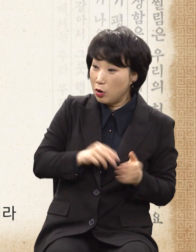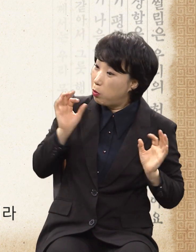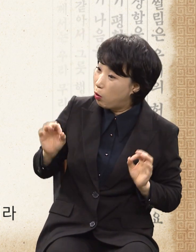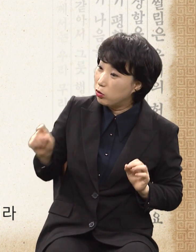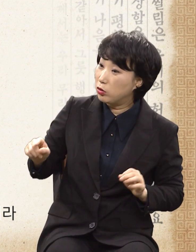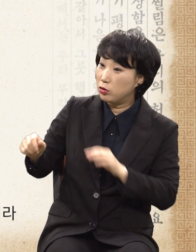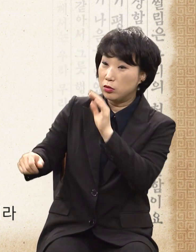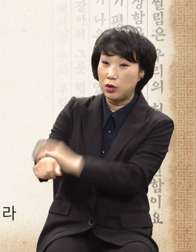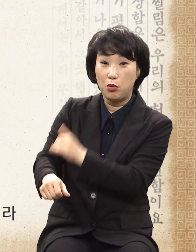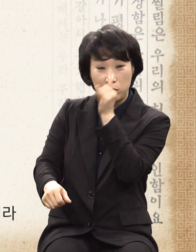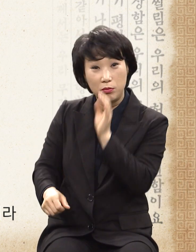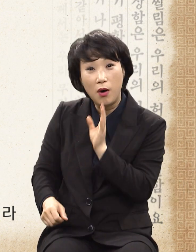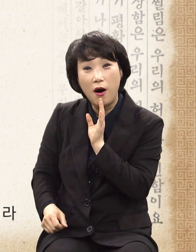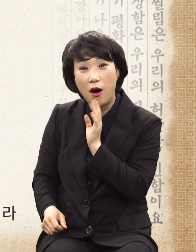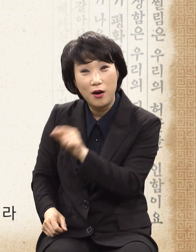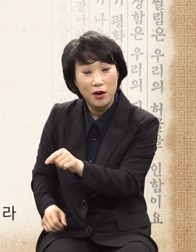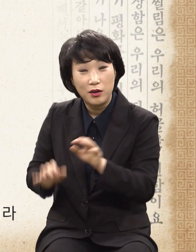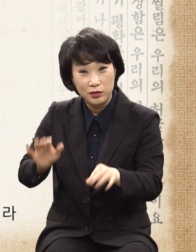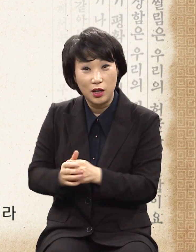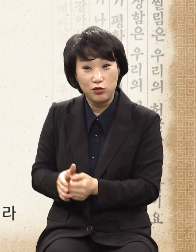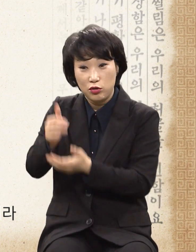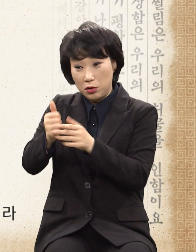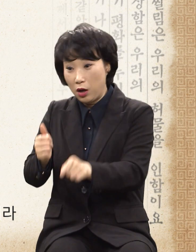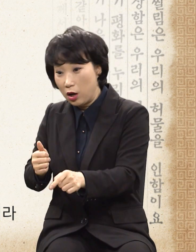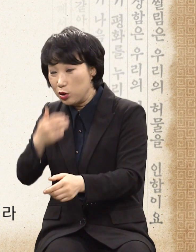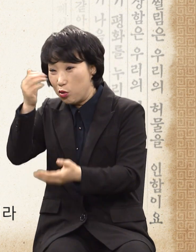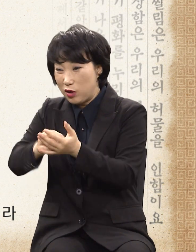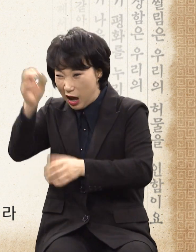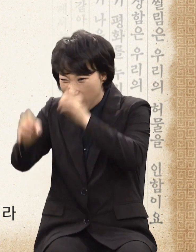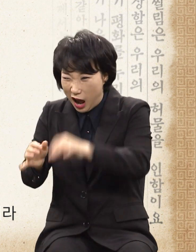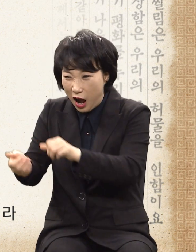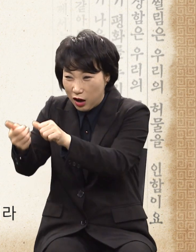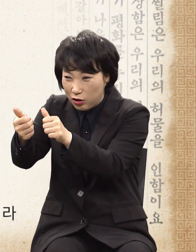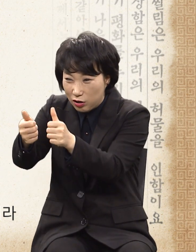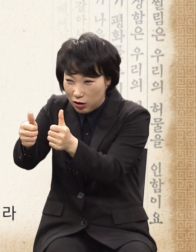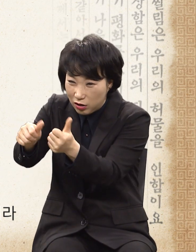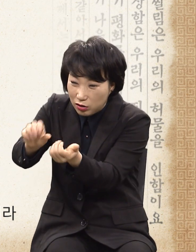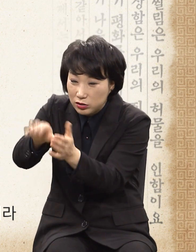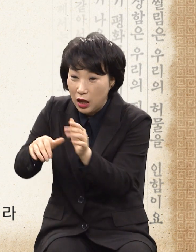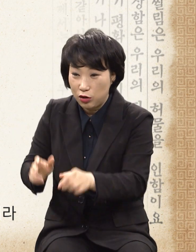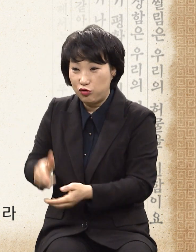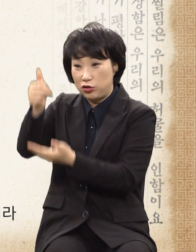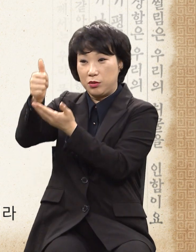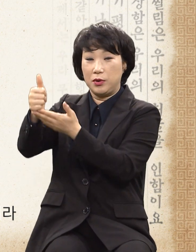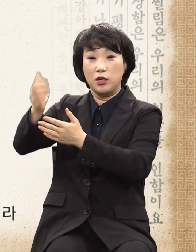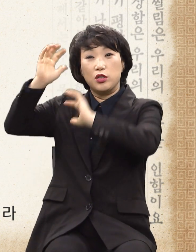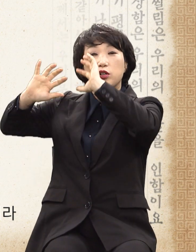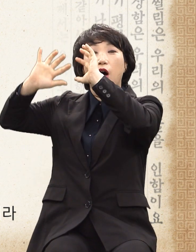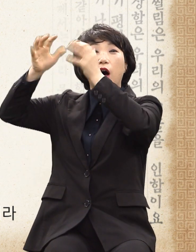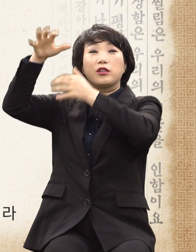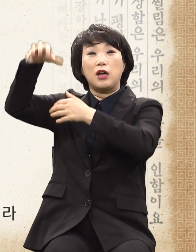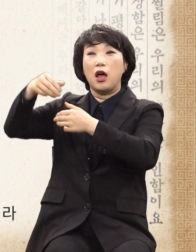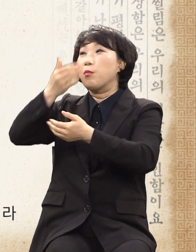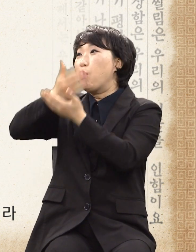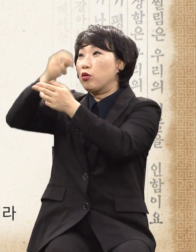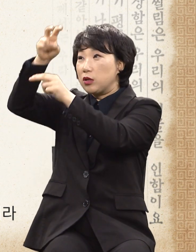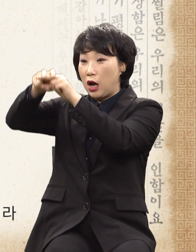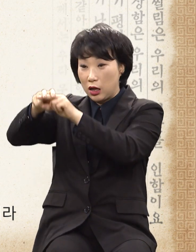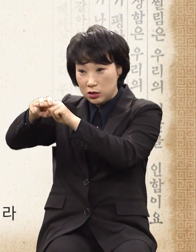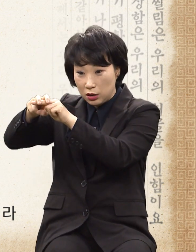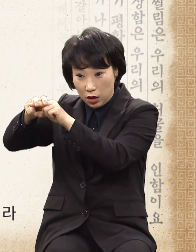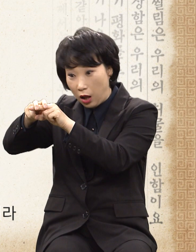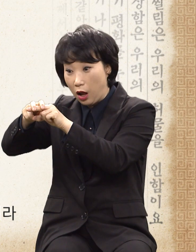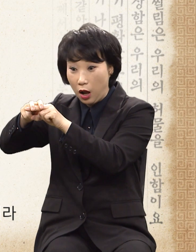흥분하셨어. 스데반이 돌에 맞아 죽을 때 보좌에서 벌떡 일어나서 스데반의